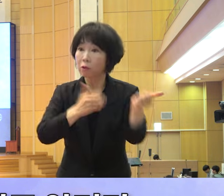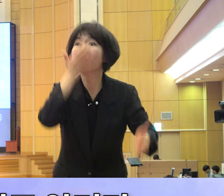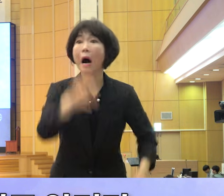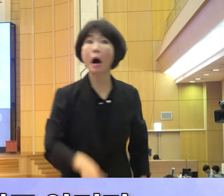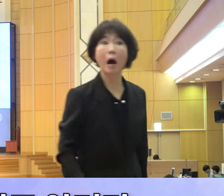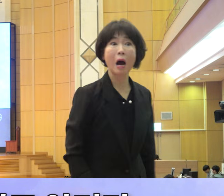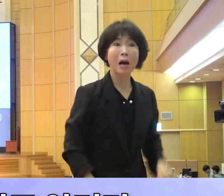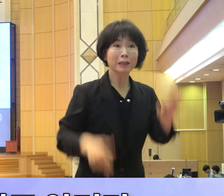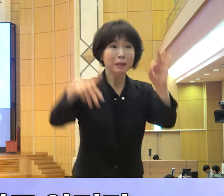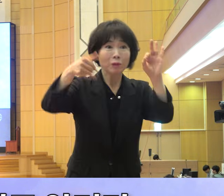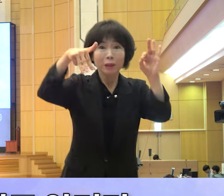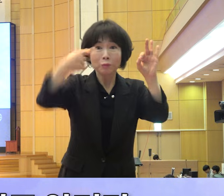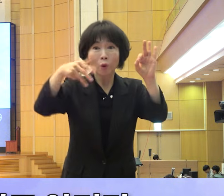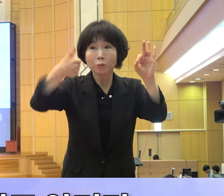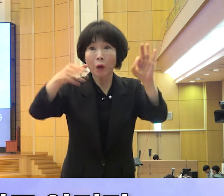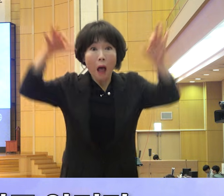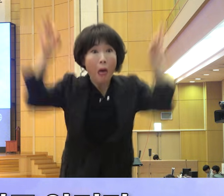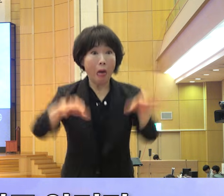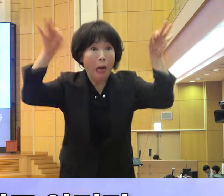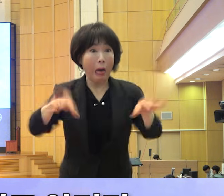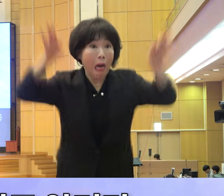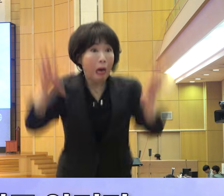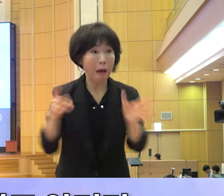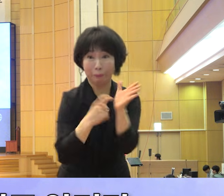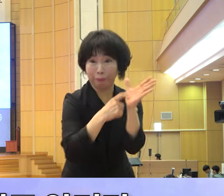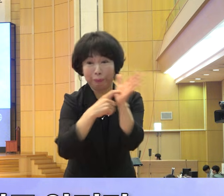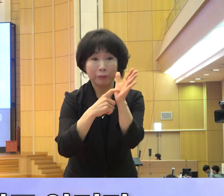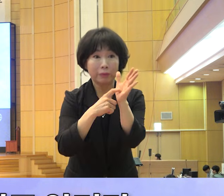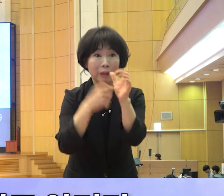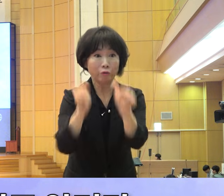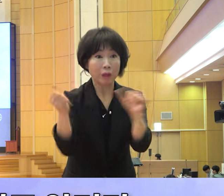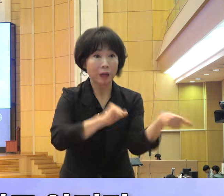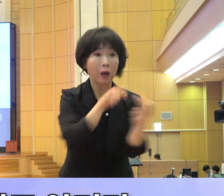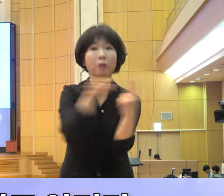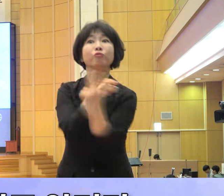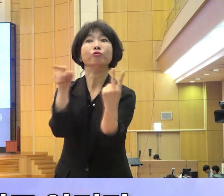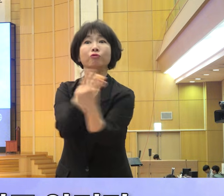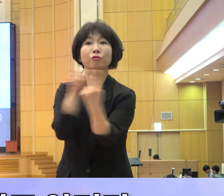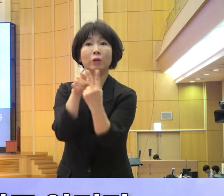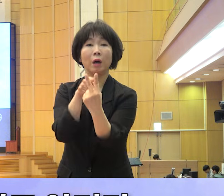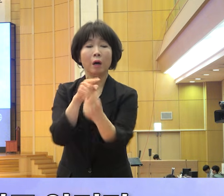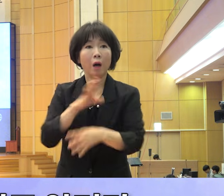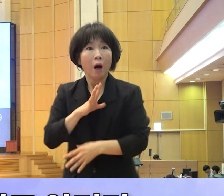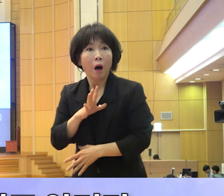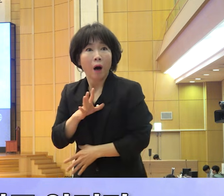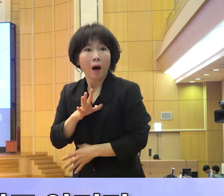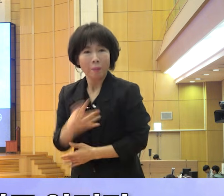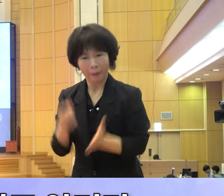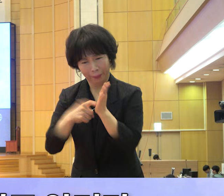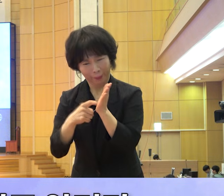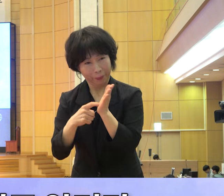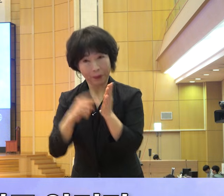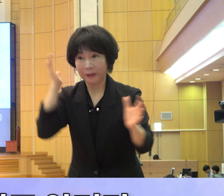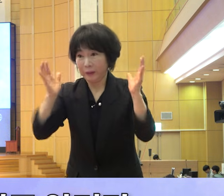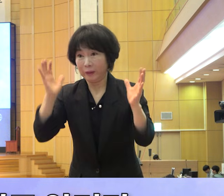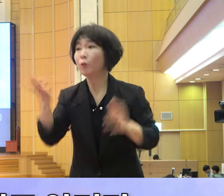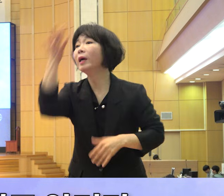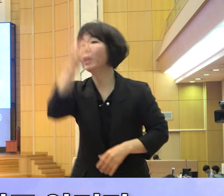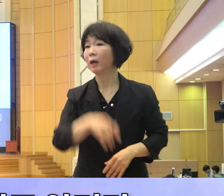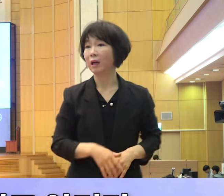막 10초, 10분 이 사이에 죽느냐 사느냐가 알면 살고 모르면 죽는